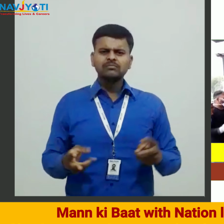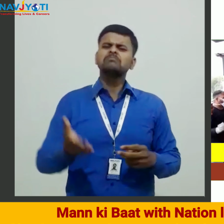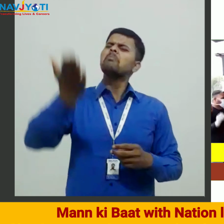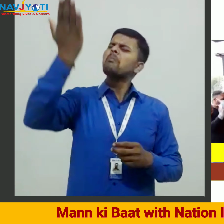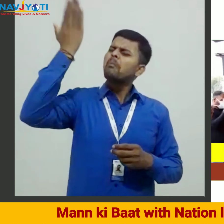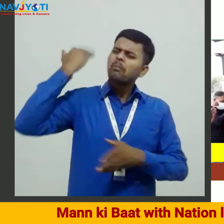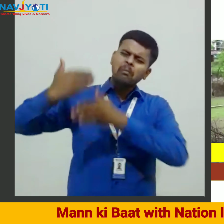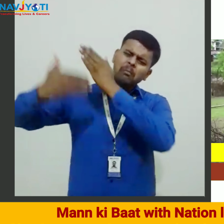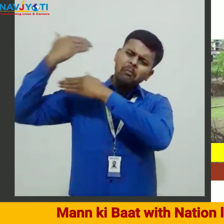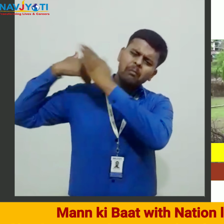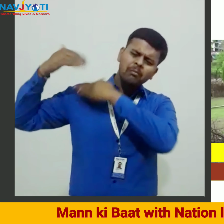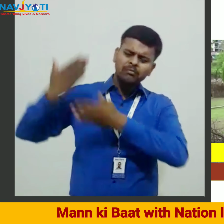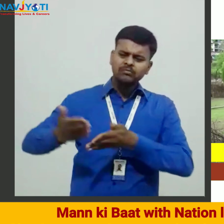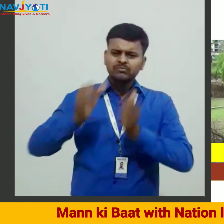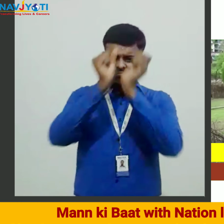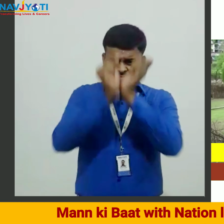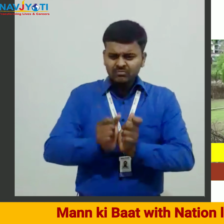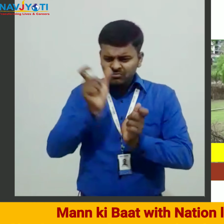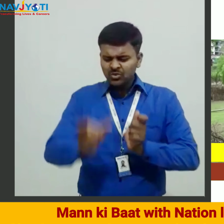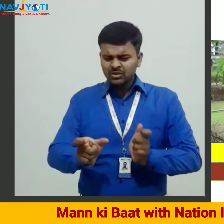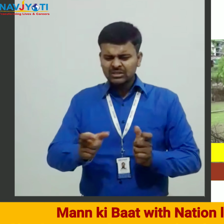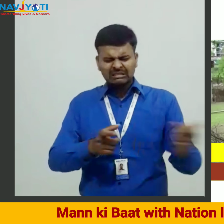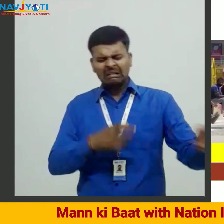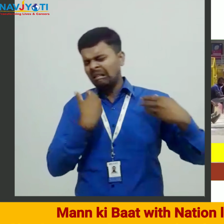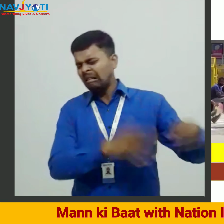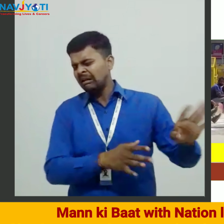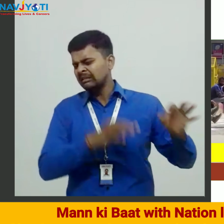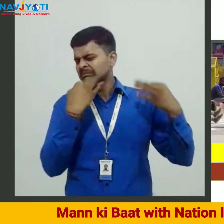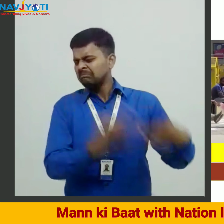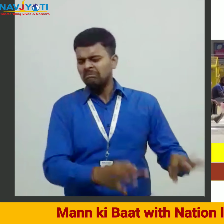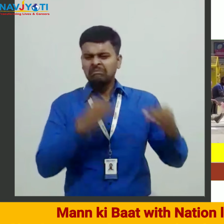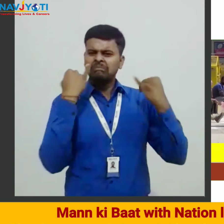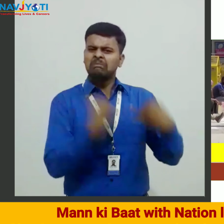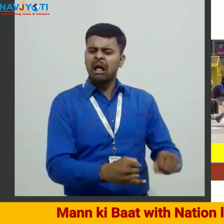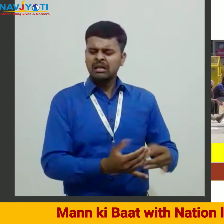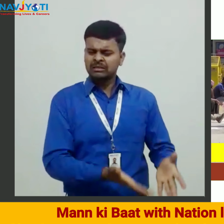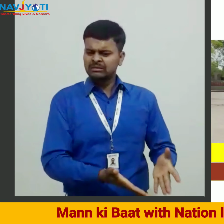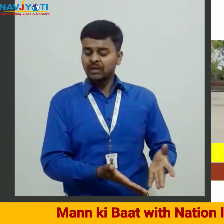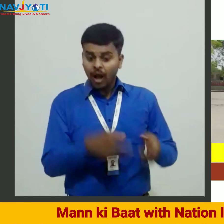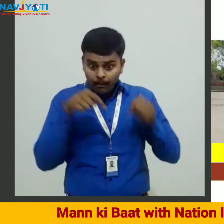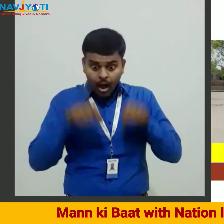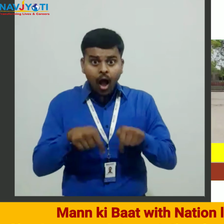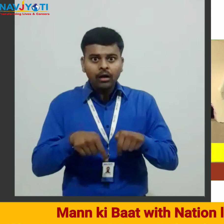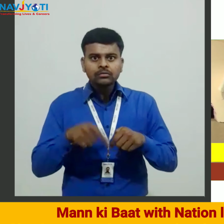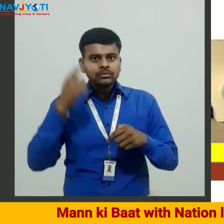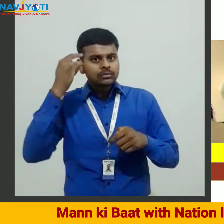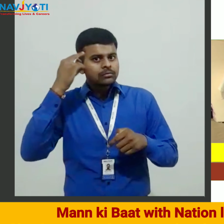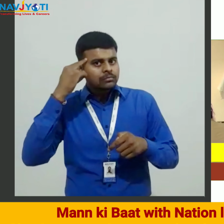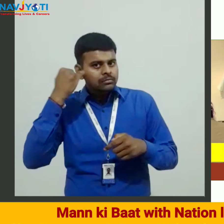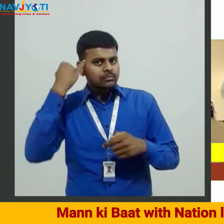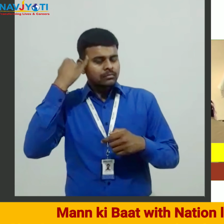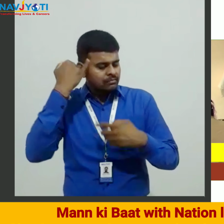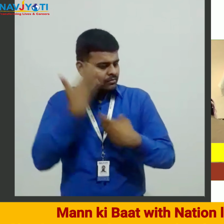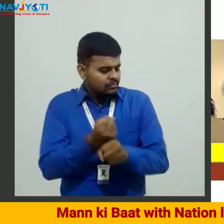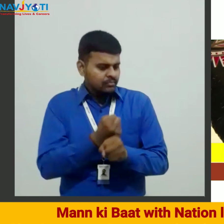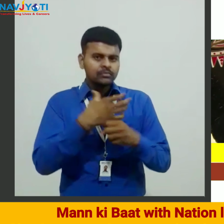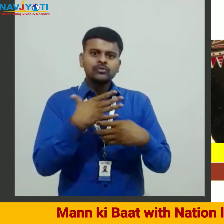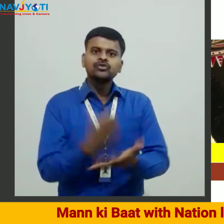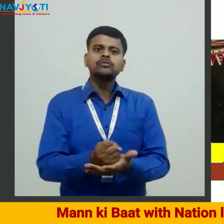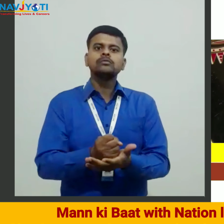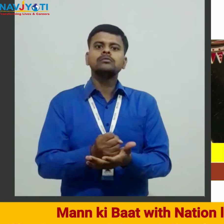हमारी पुलिस व्यवस्था को लेकर भी आम लोगों के सोच में काफी बदलाव हुआ है। पहले पुलिस